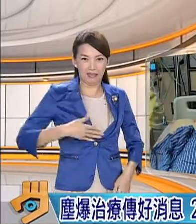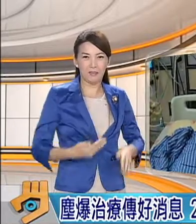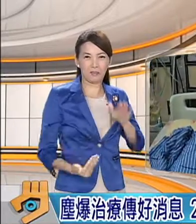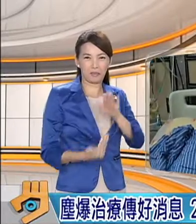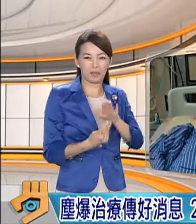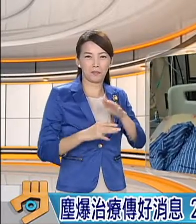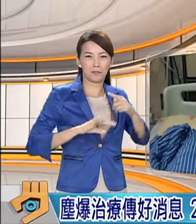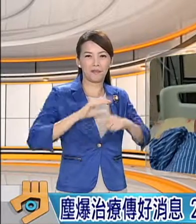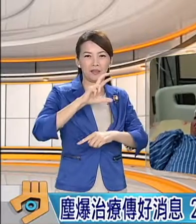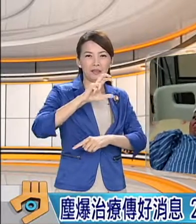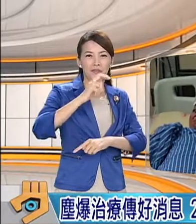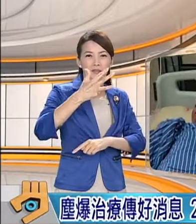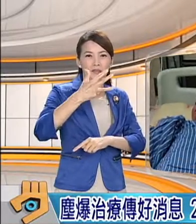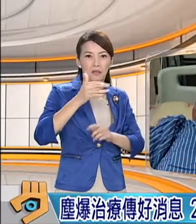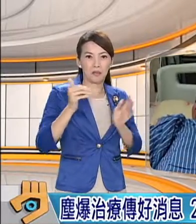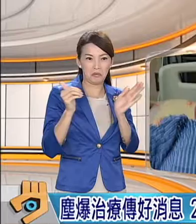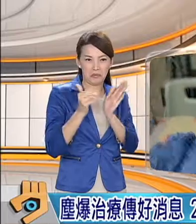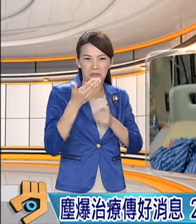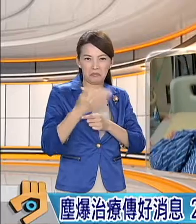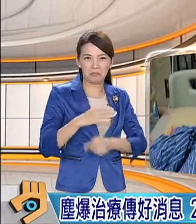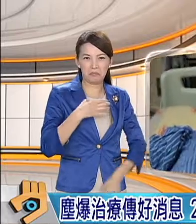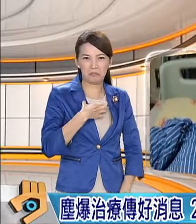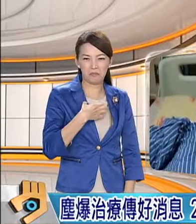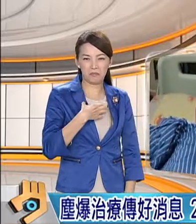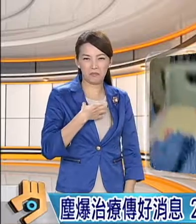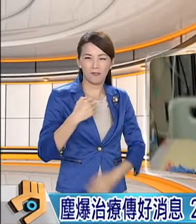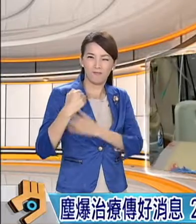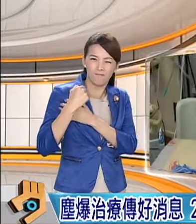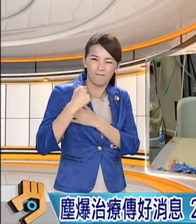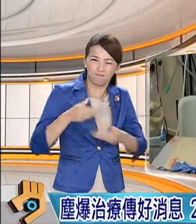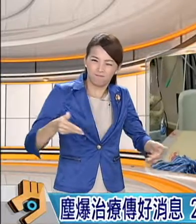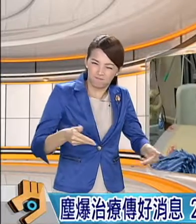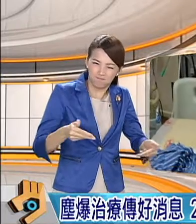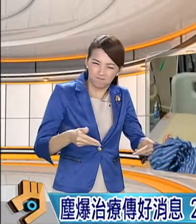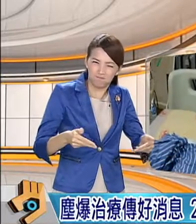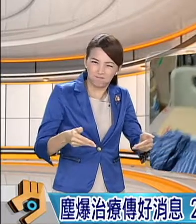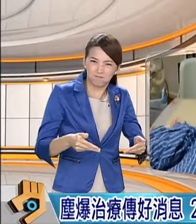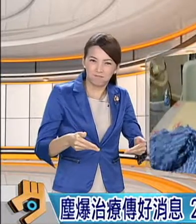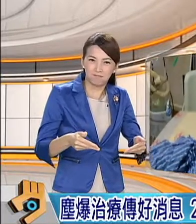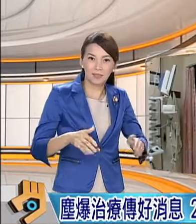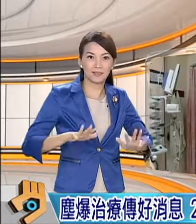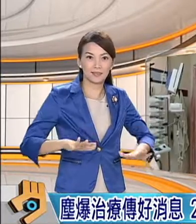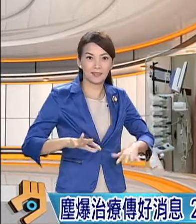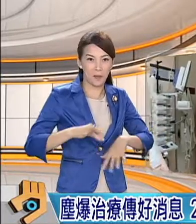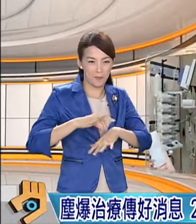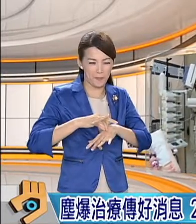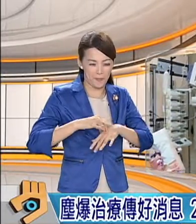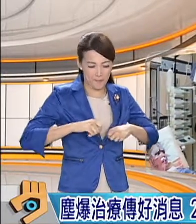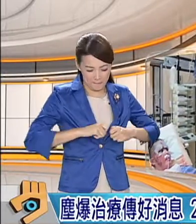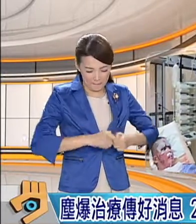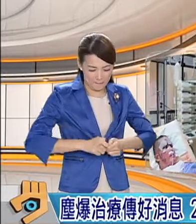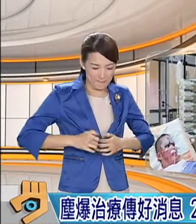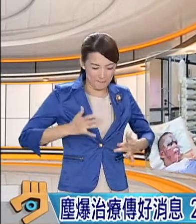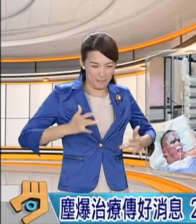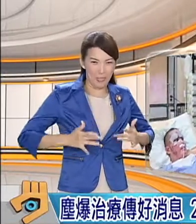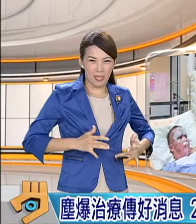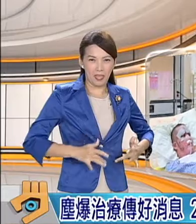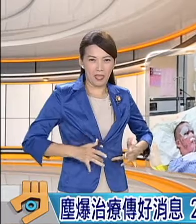一度和死神拔河的朱莉，经过了治疗，皮肤缺损的面积已经降